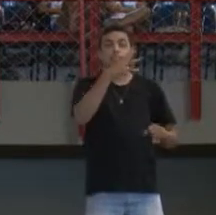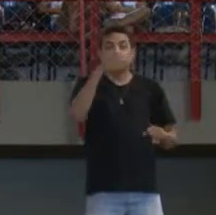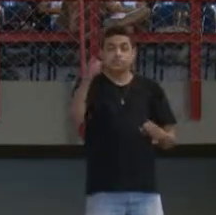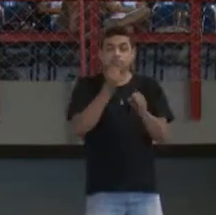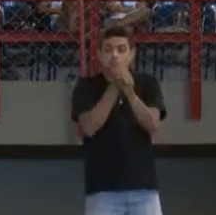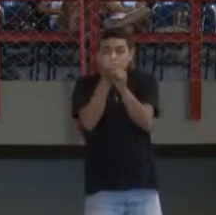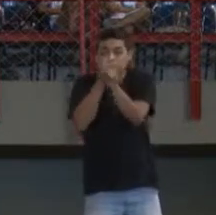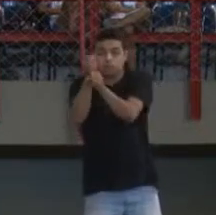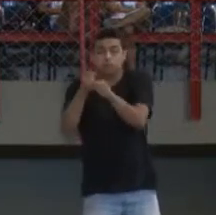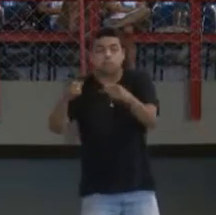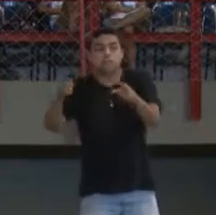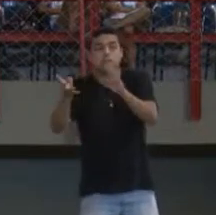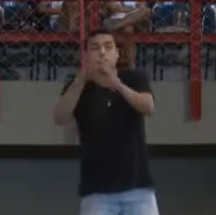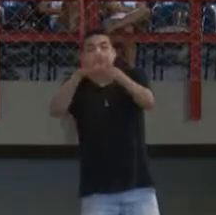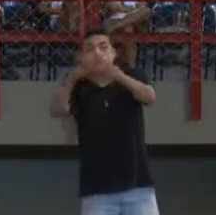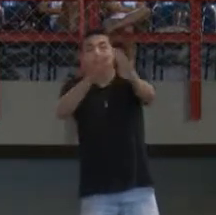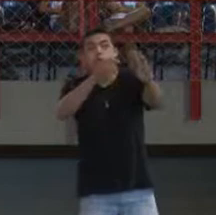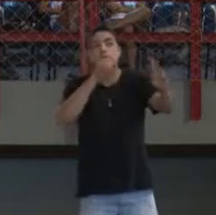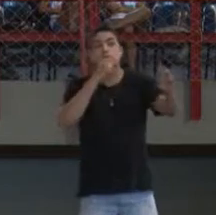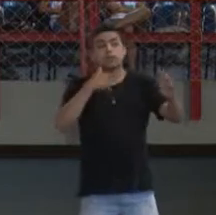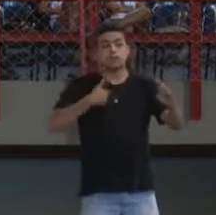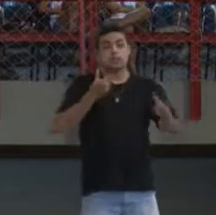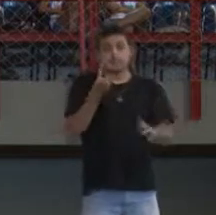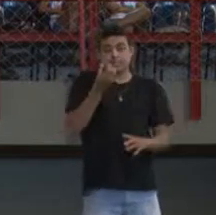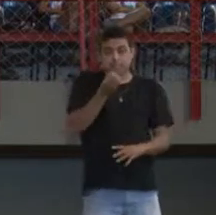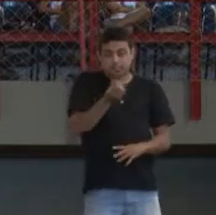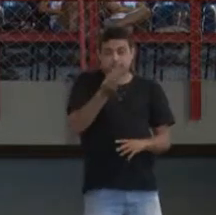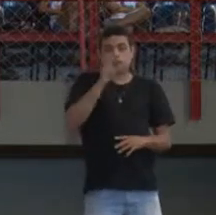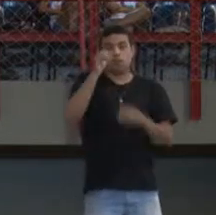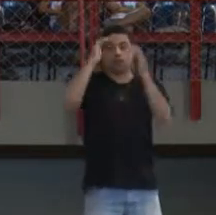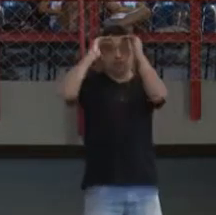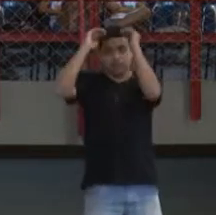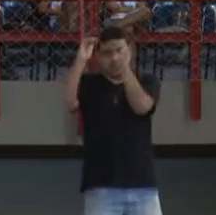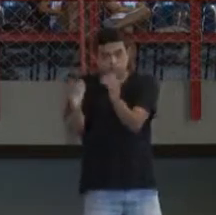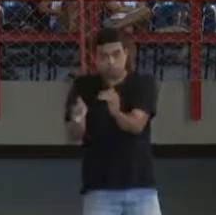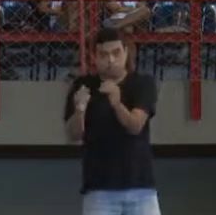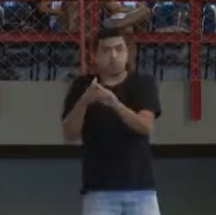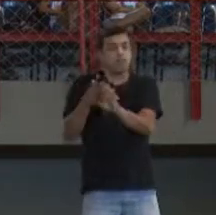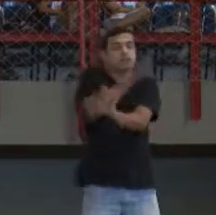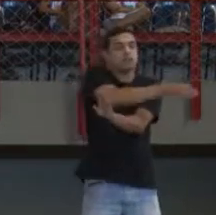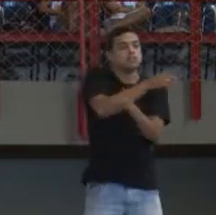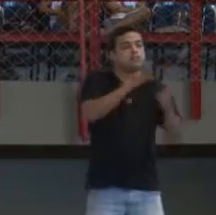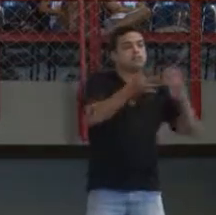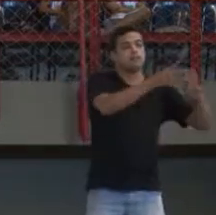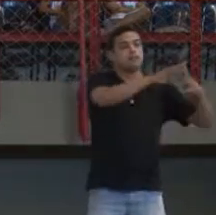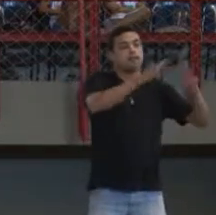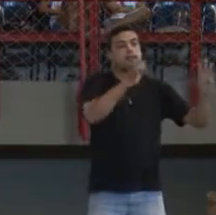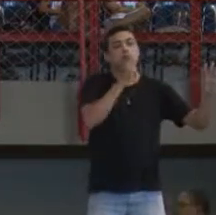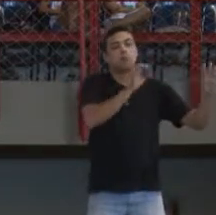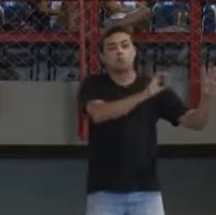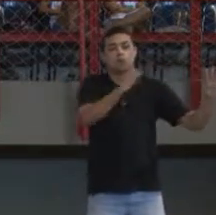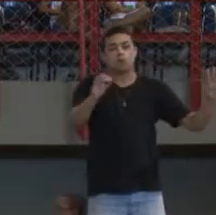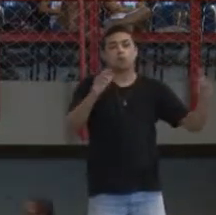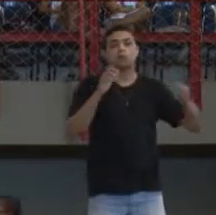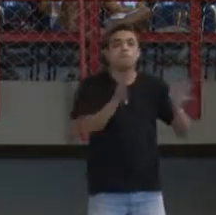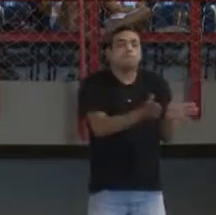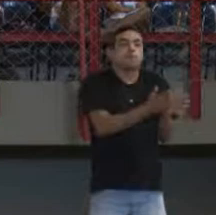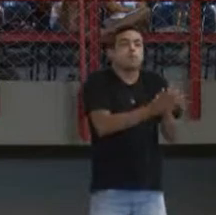nenhuma batalha. E chega aos 60, vai ser respeitado, mas não participou de guerras. E